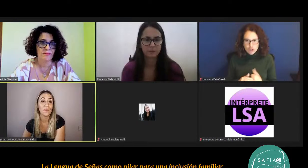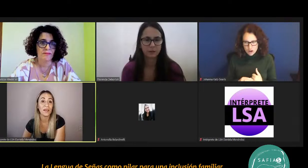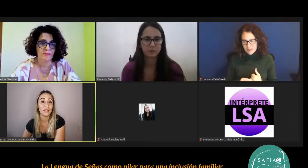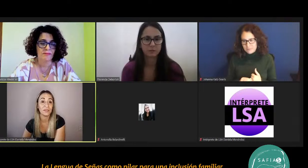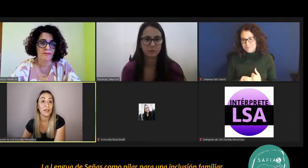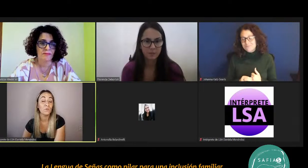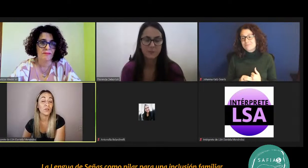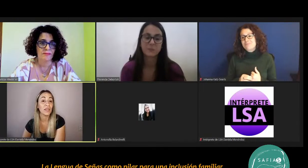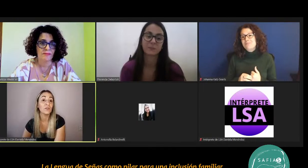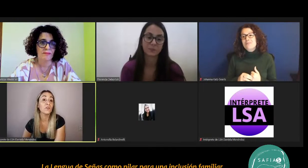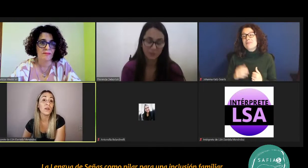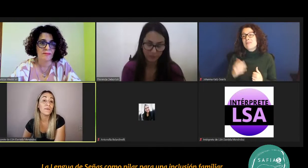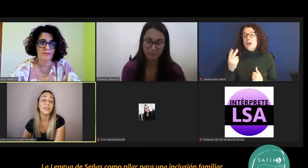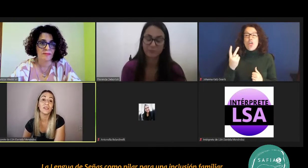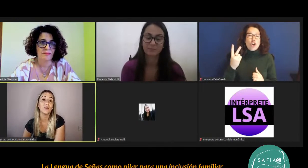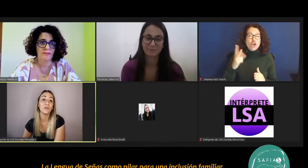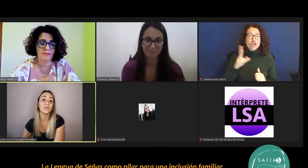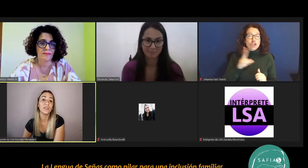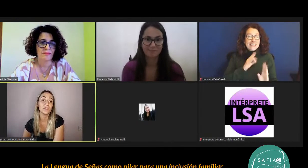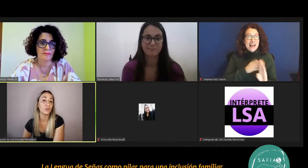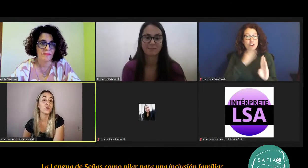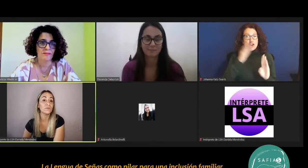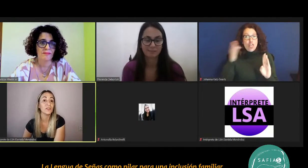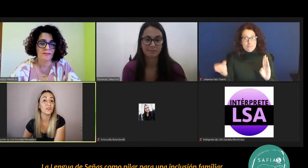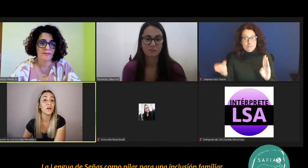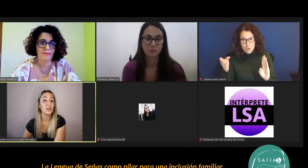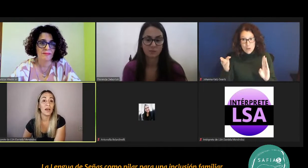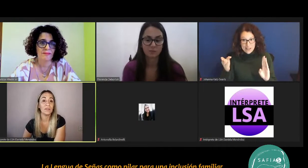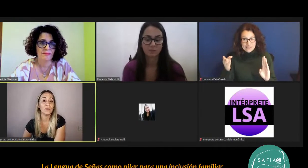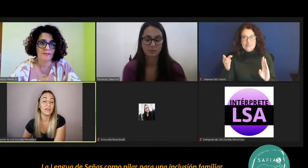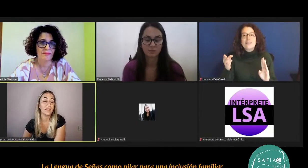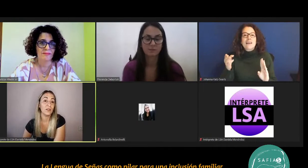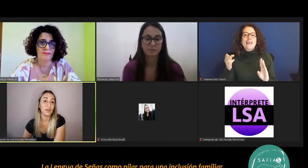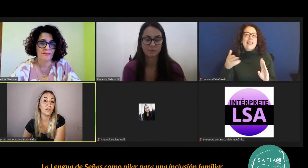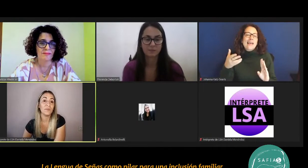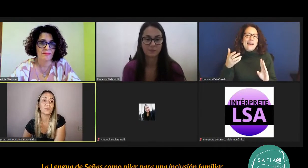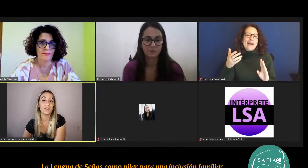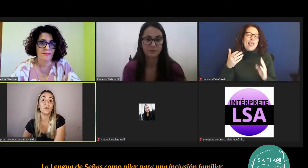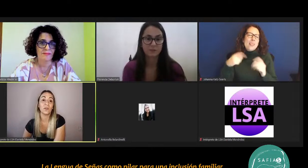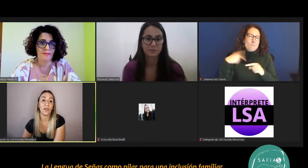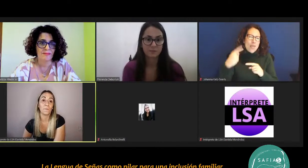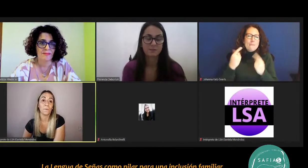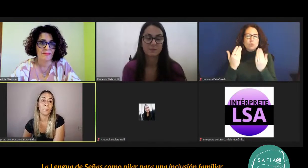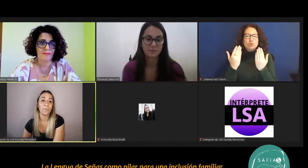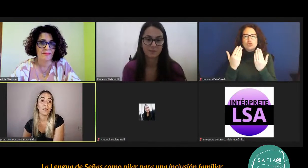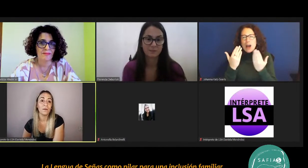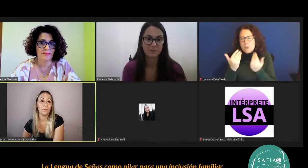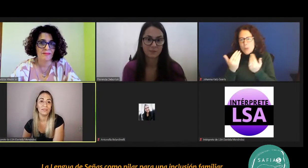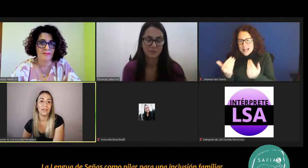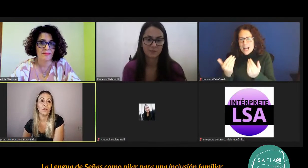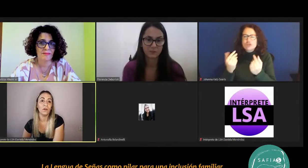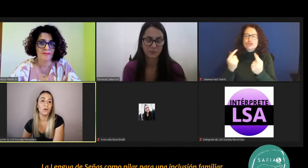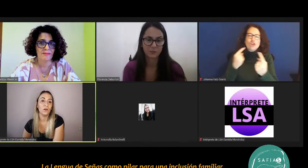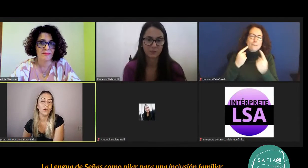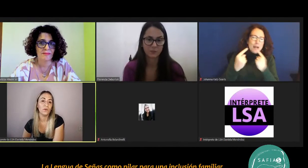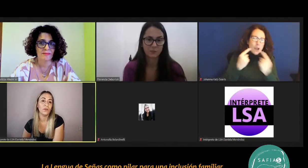pasó a mis padres, porque nunca habían tenido contacto, conocimiento de lo que era una persona sorda.